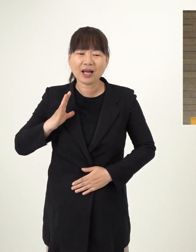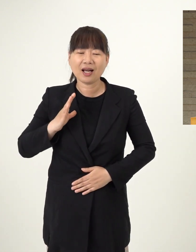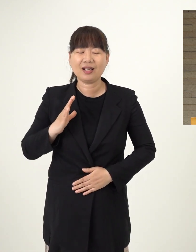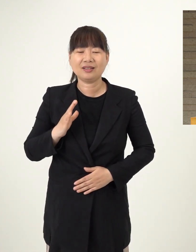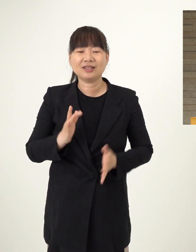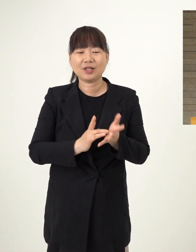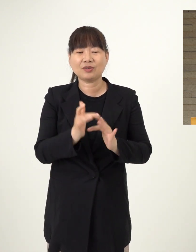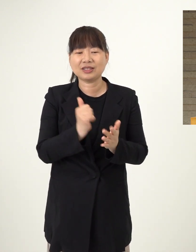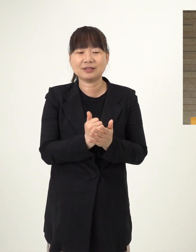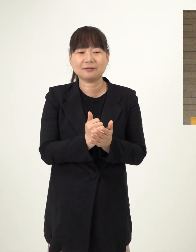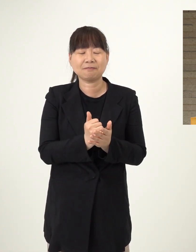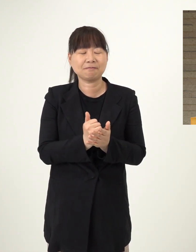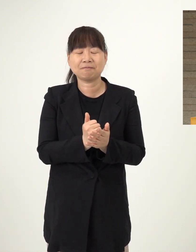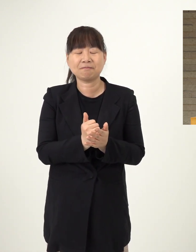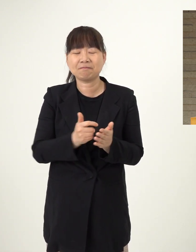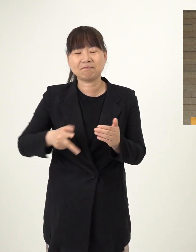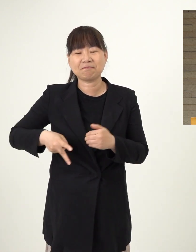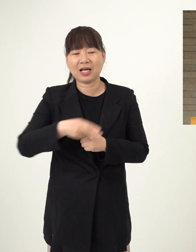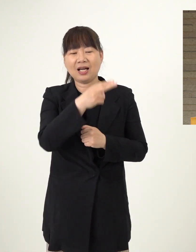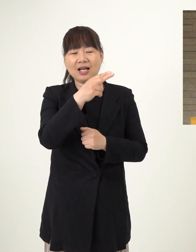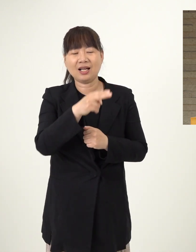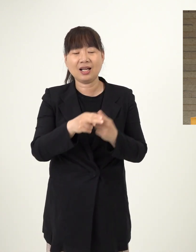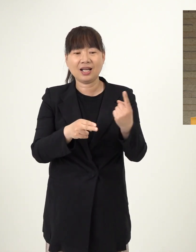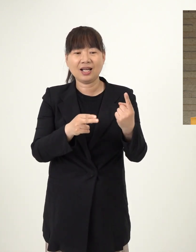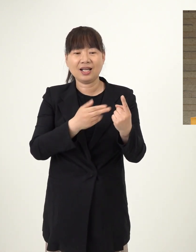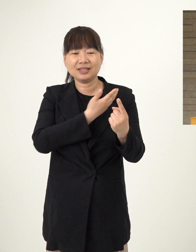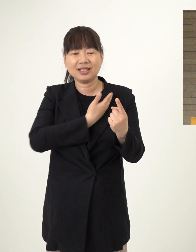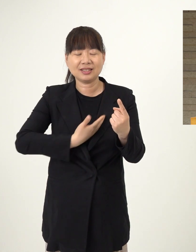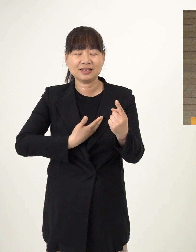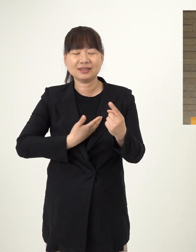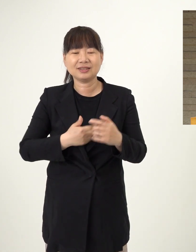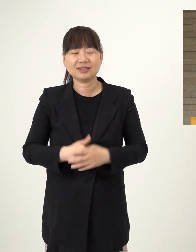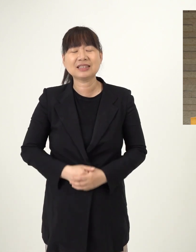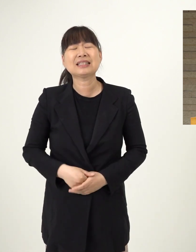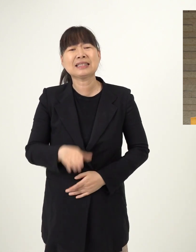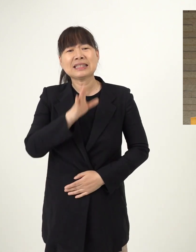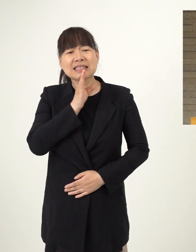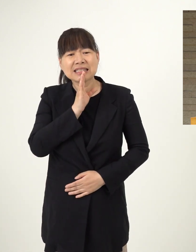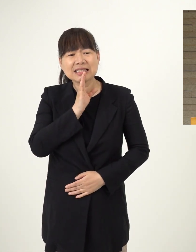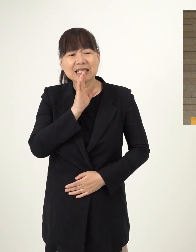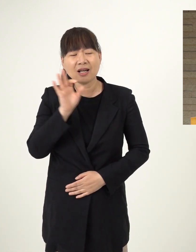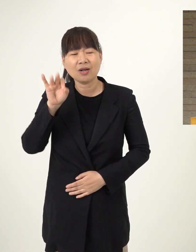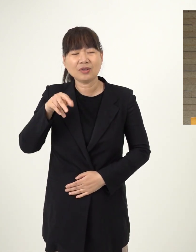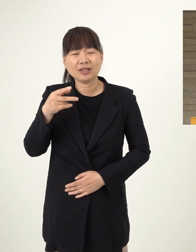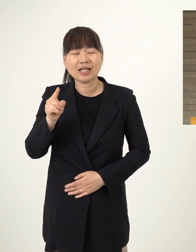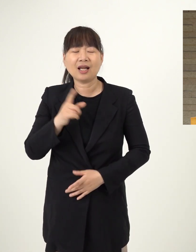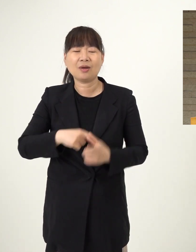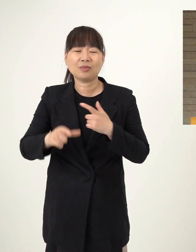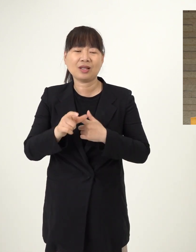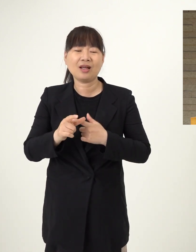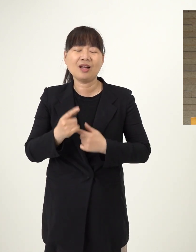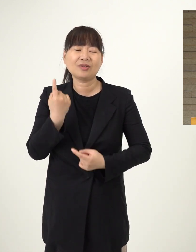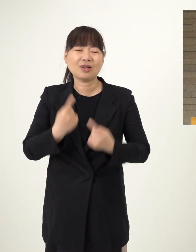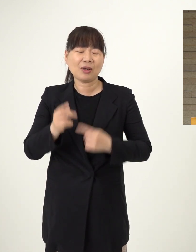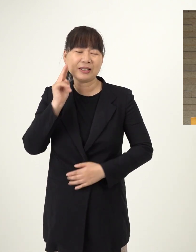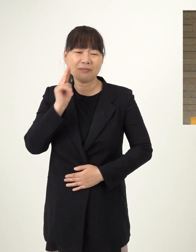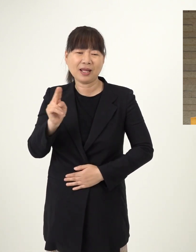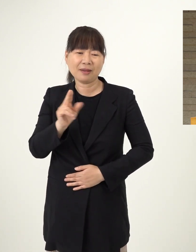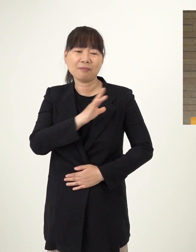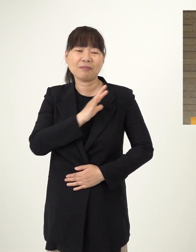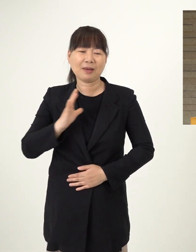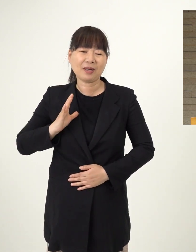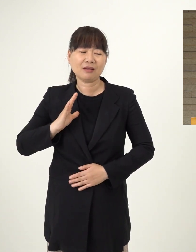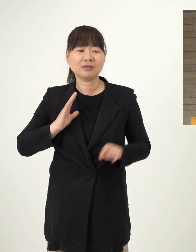떠나버리고, 한 제자는 스승의 등에 정말 유다보다 더 혹독한 배반의 칼을 꽂고